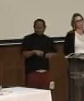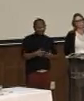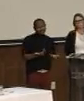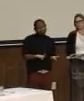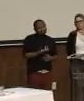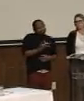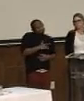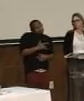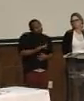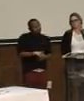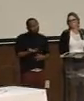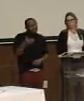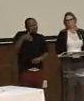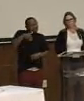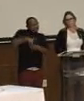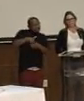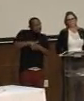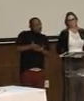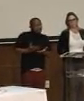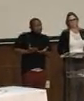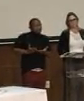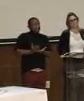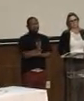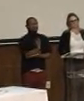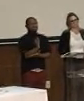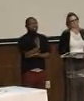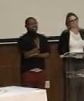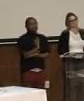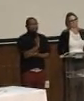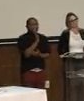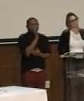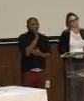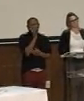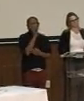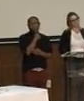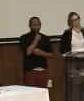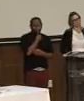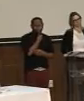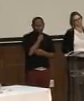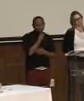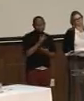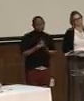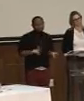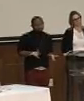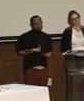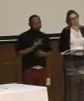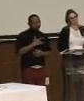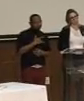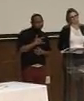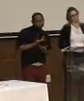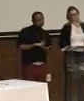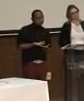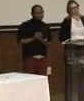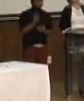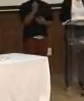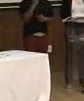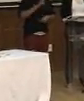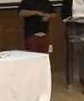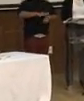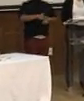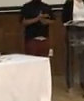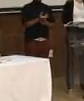pena até que essa eleição tenha sido aprovada tão tardiamente, né, e apenas um turno. Nós poderíamos